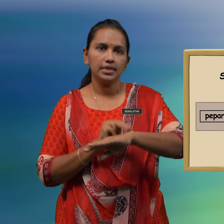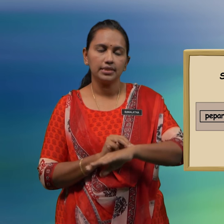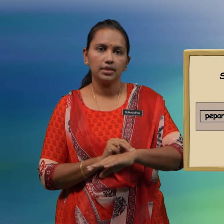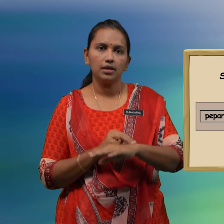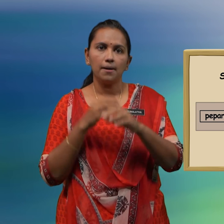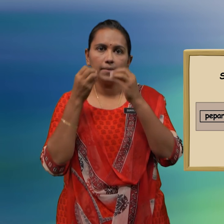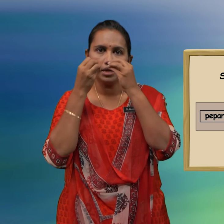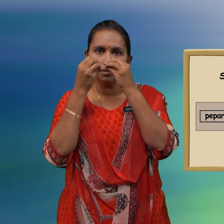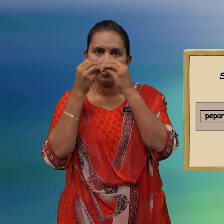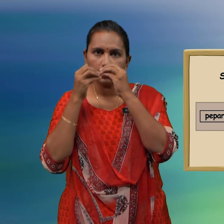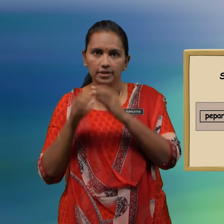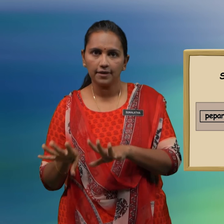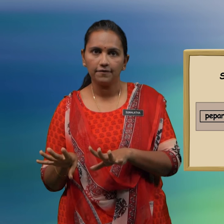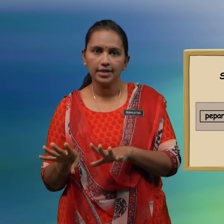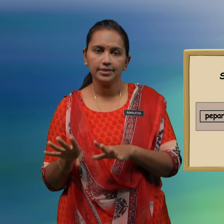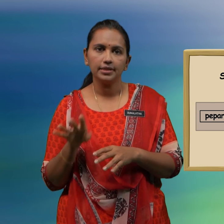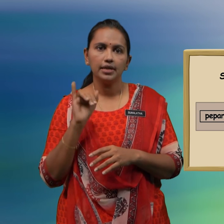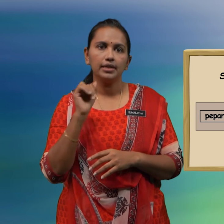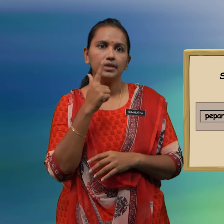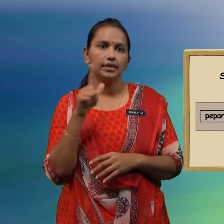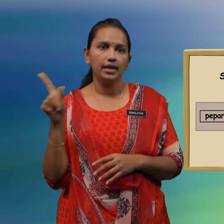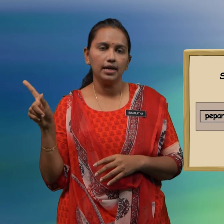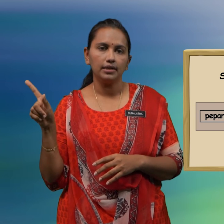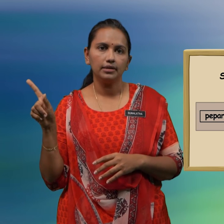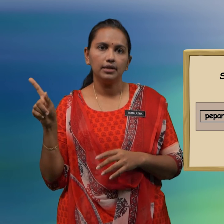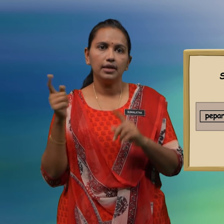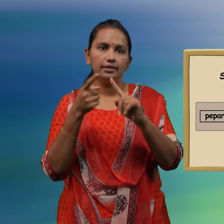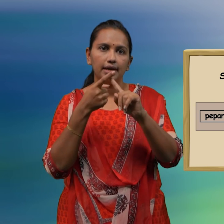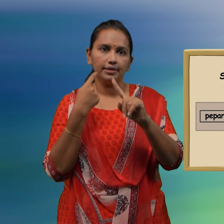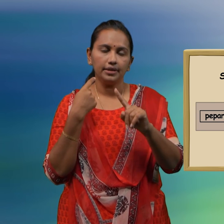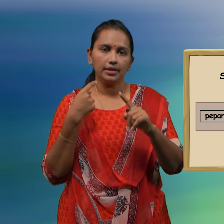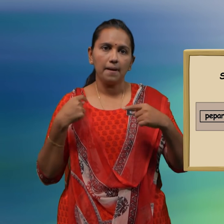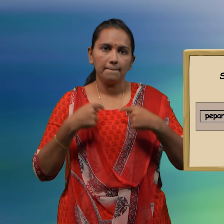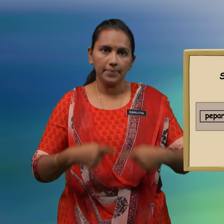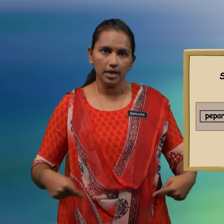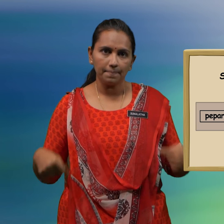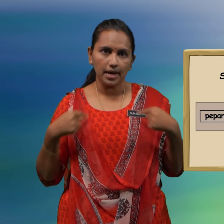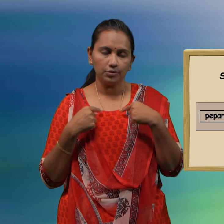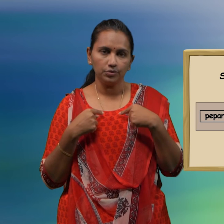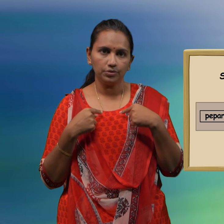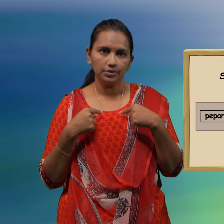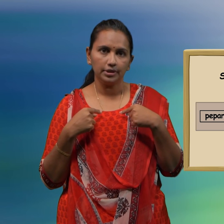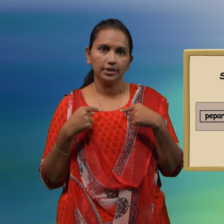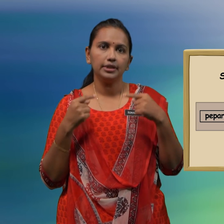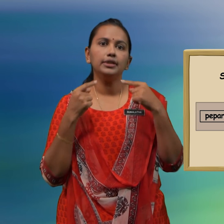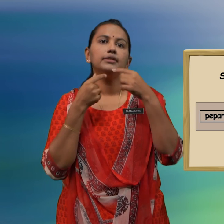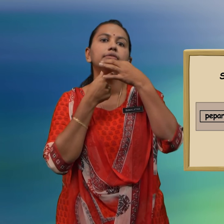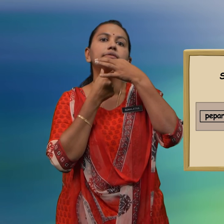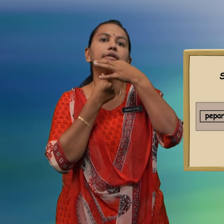semasa menghembus nafas ialah dari peparu ke